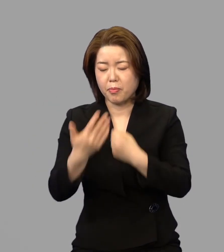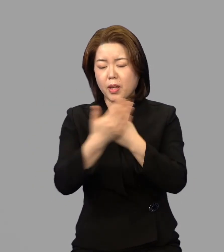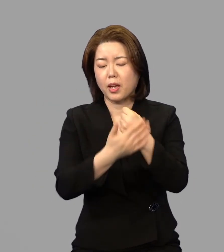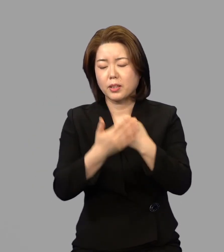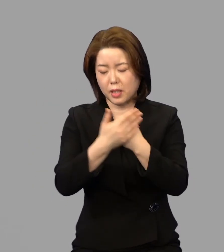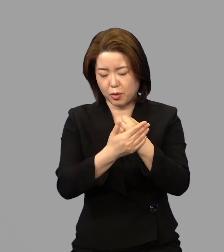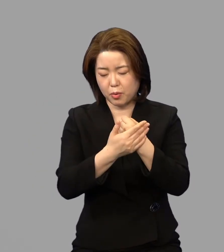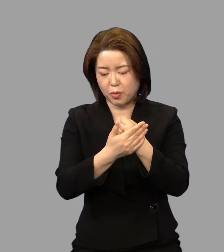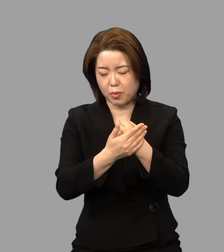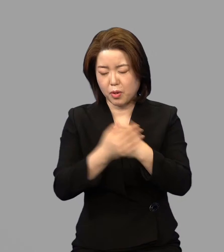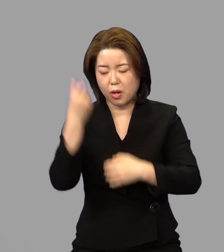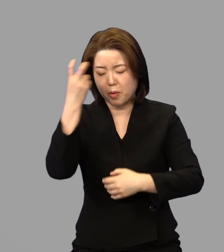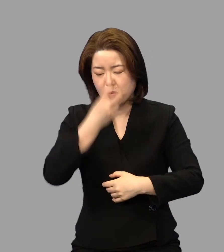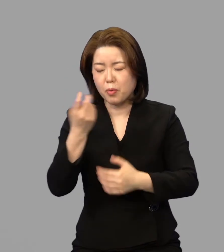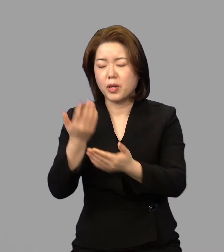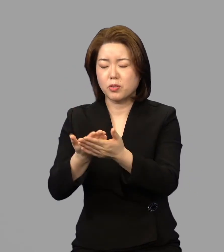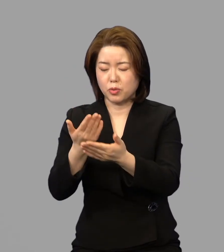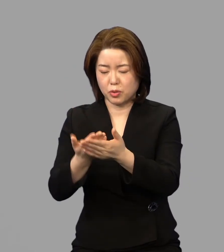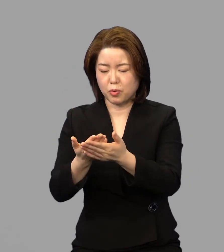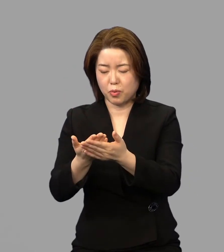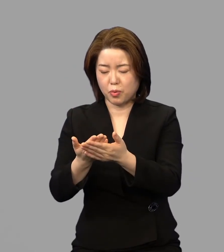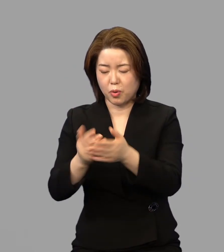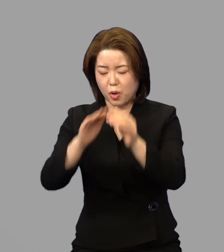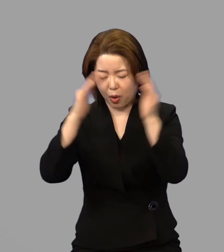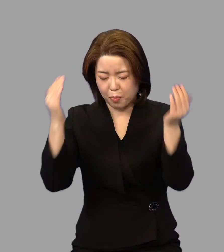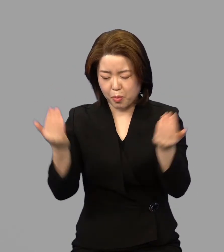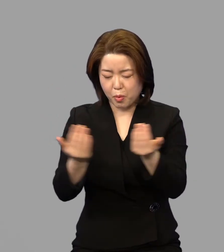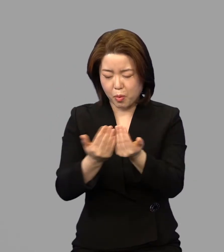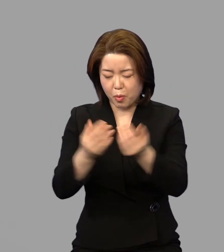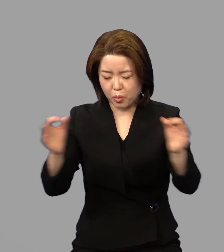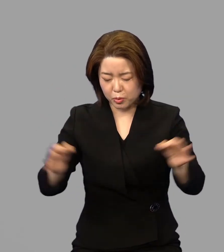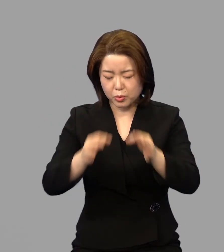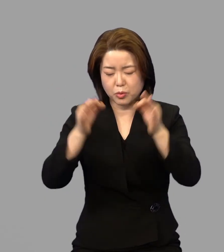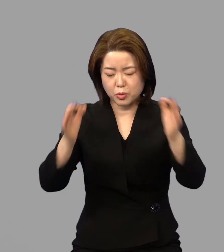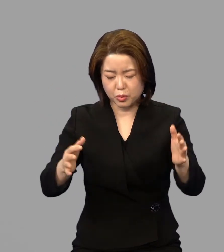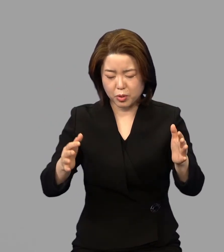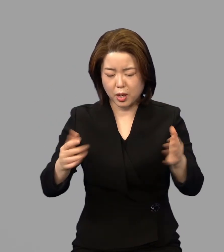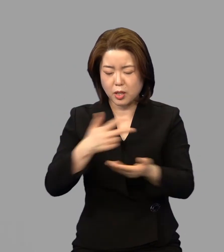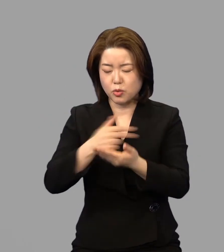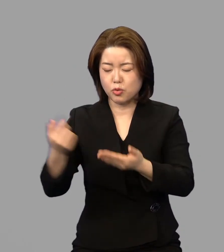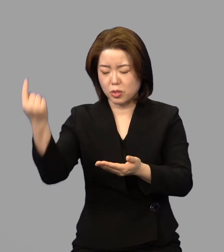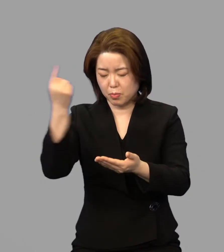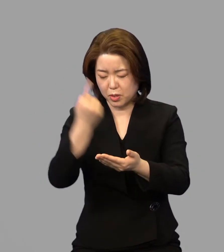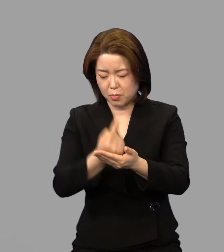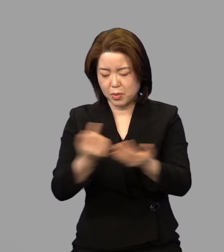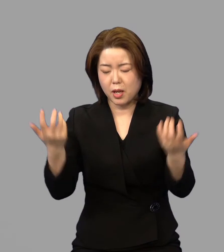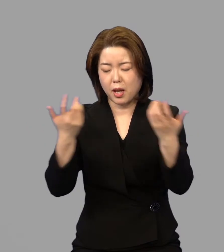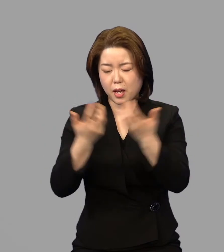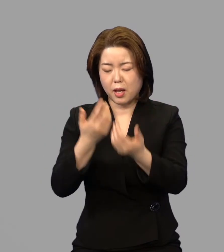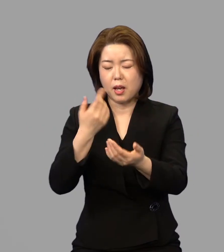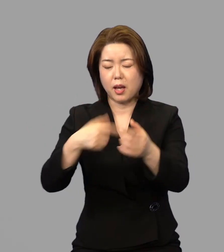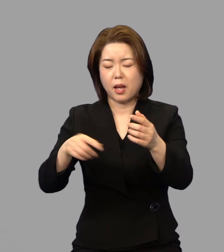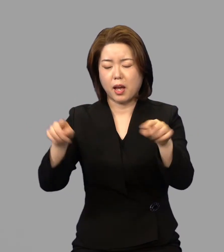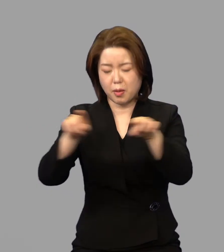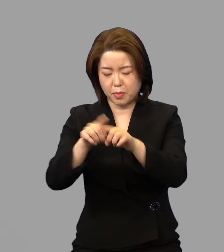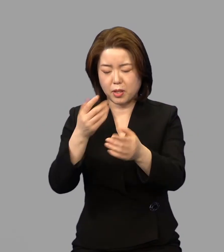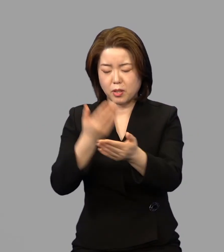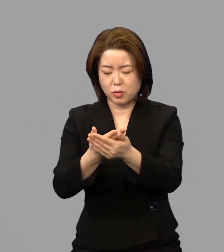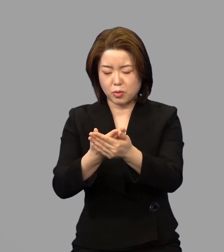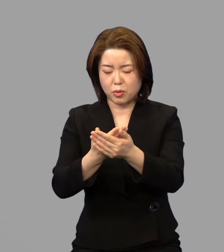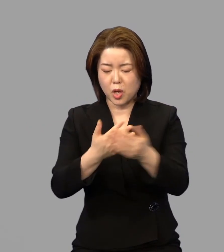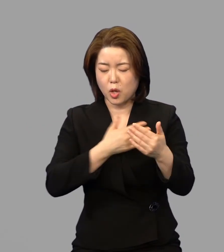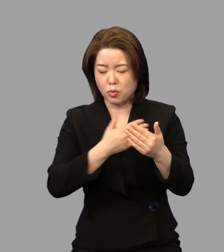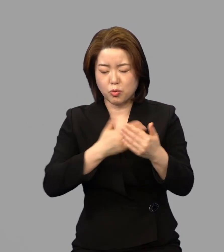은혜로 지켜주소서. 모든 순간에 주님의 임재로 함께 하소서. 두려워하고 염려하지